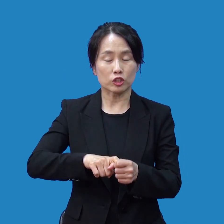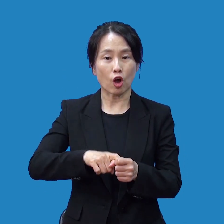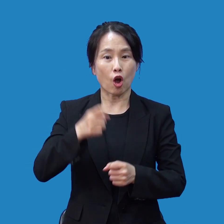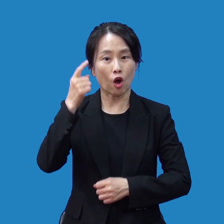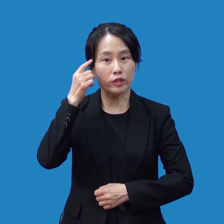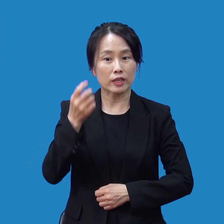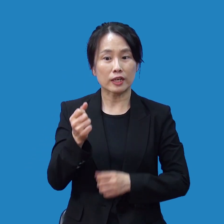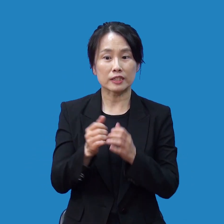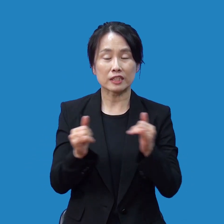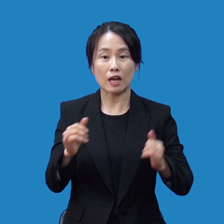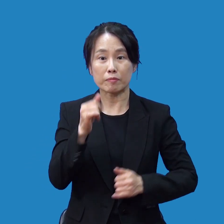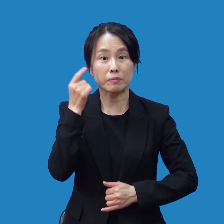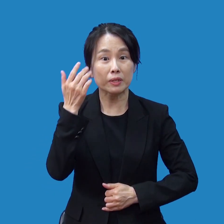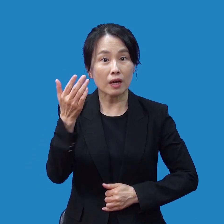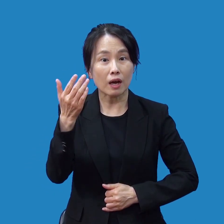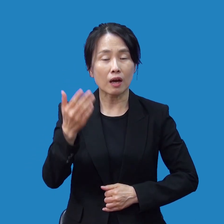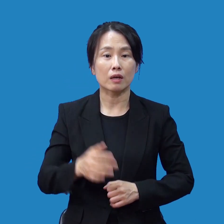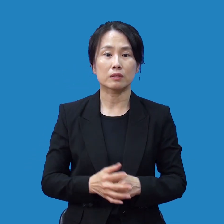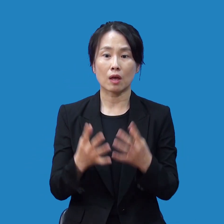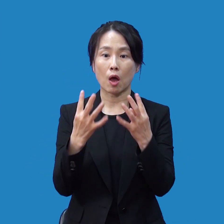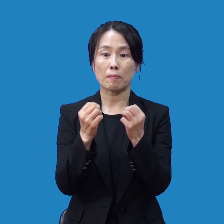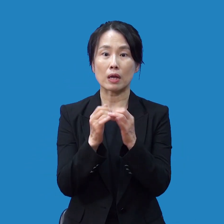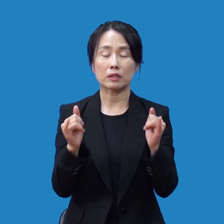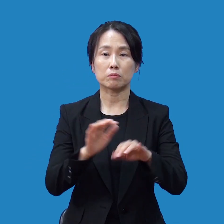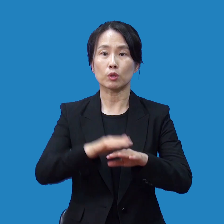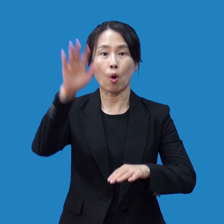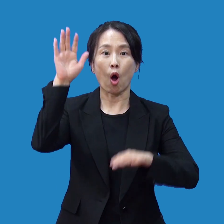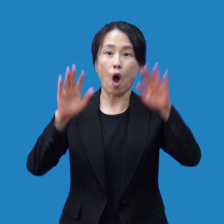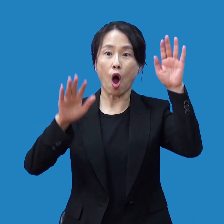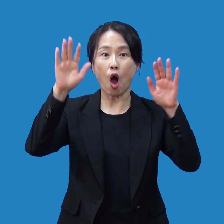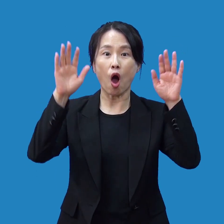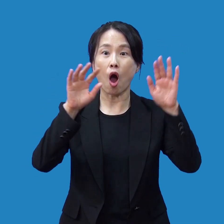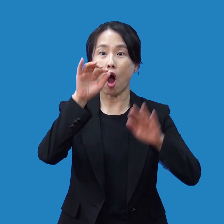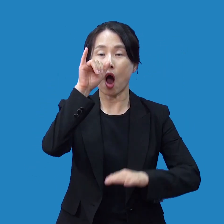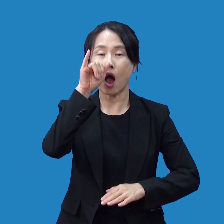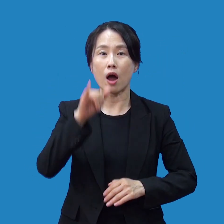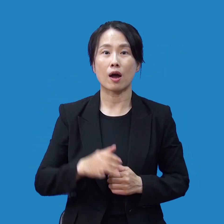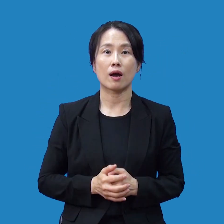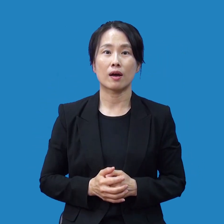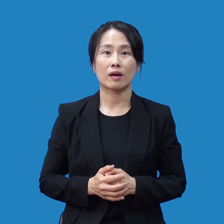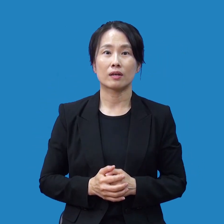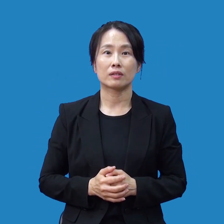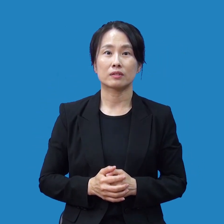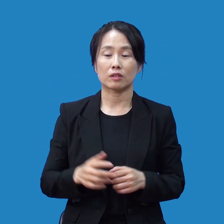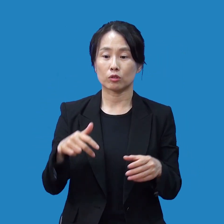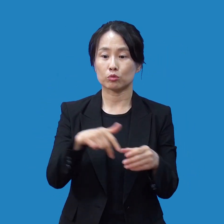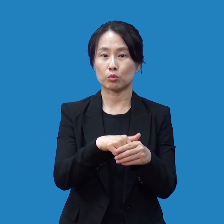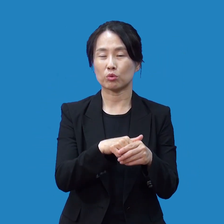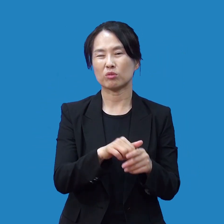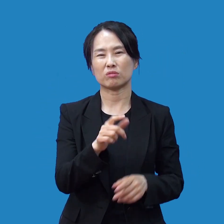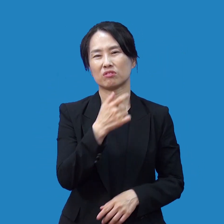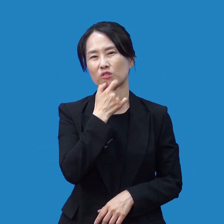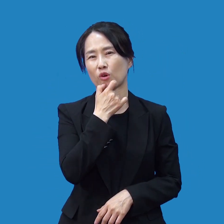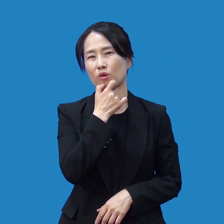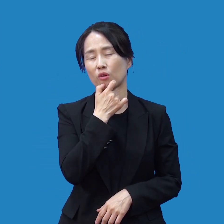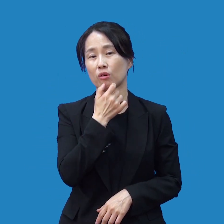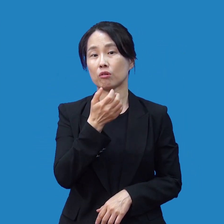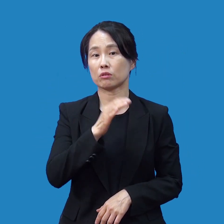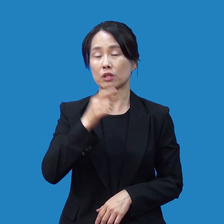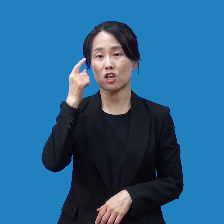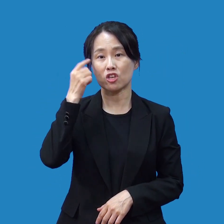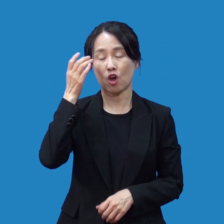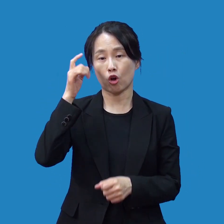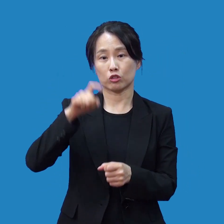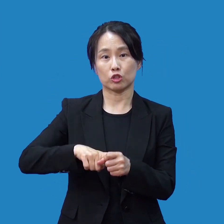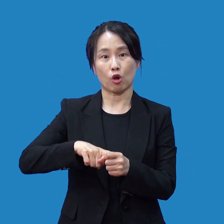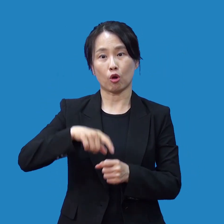생각하는 분은요? 그러니까 많은 사람들이 손을 들었습니다. 이 종교는 거부하지만 이 영적인